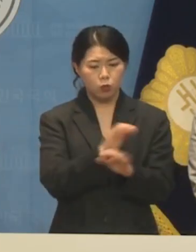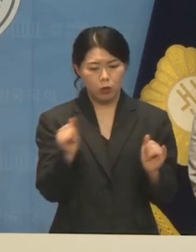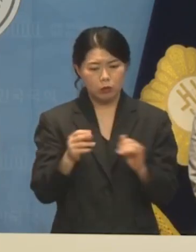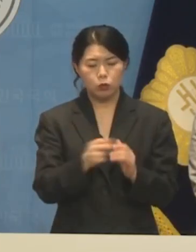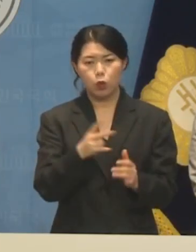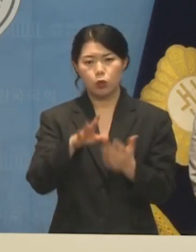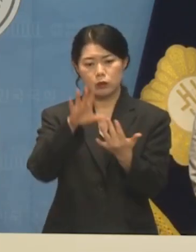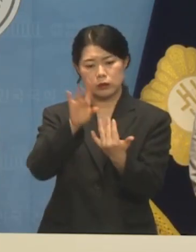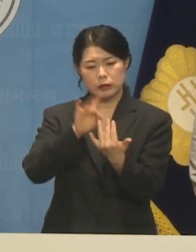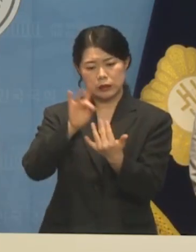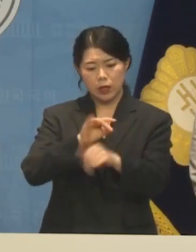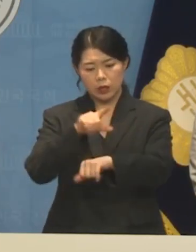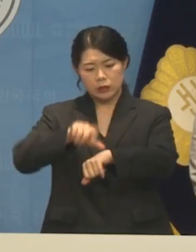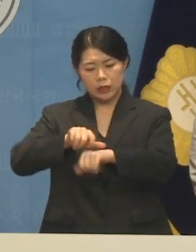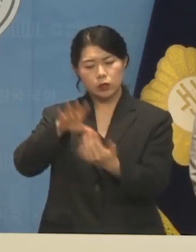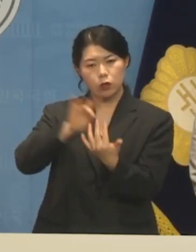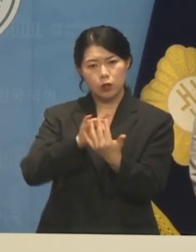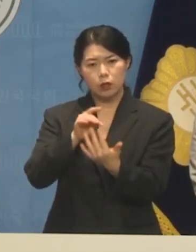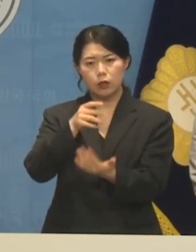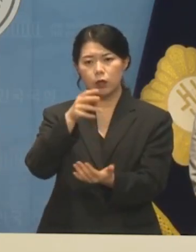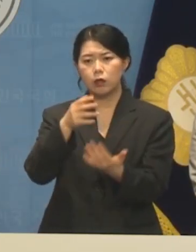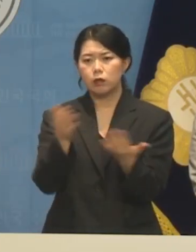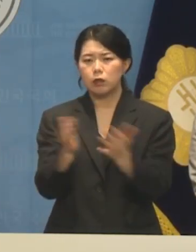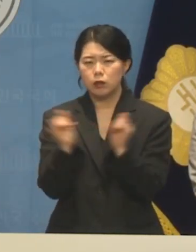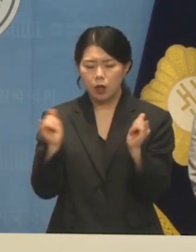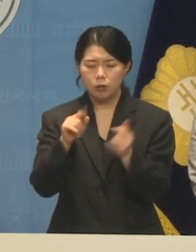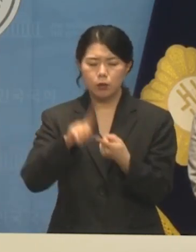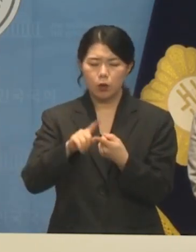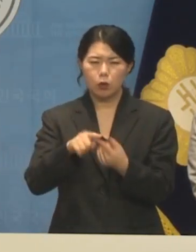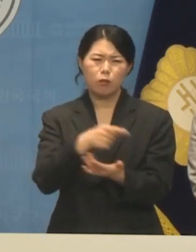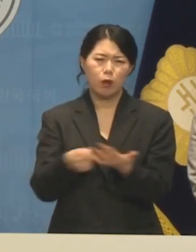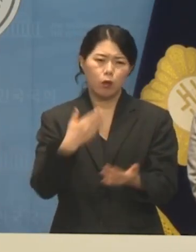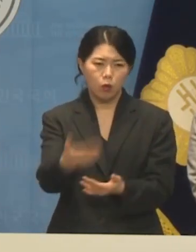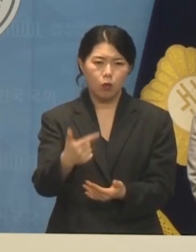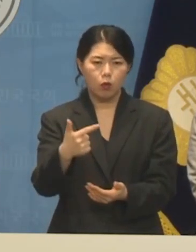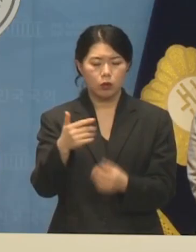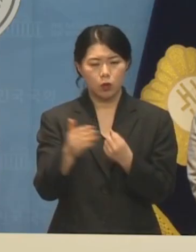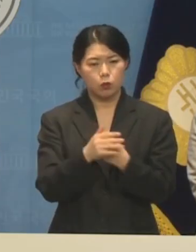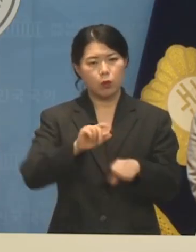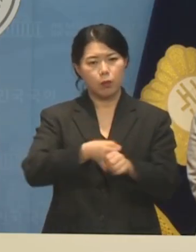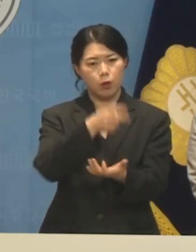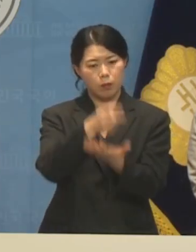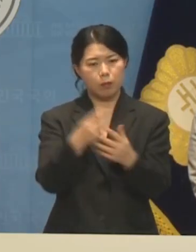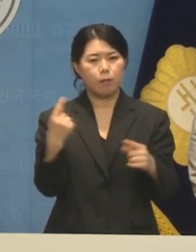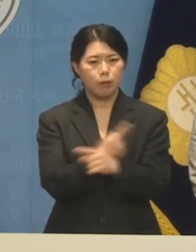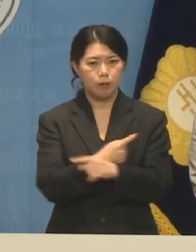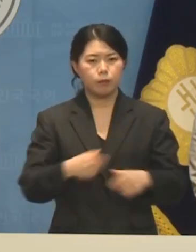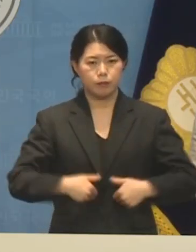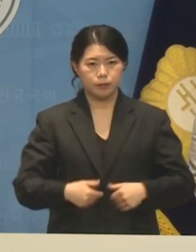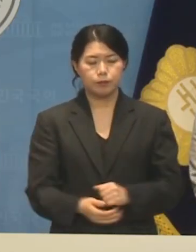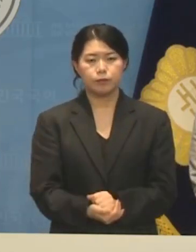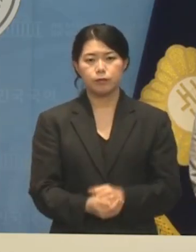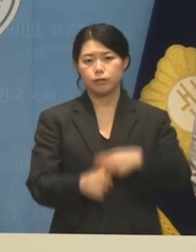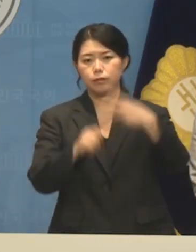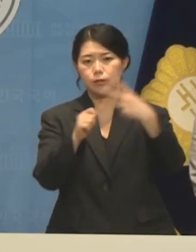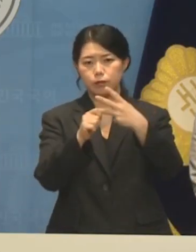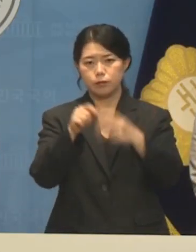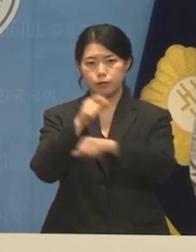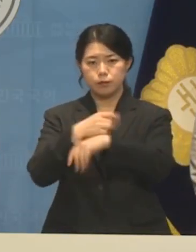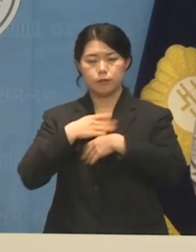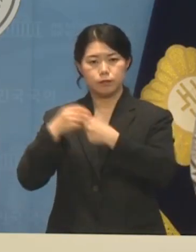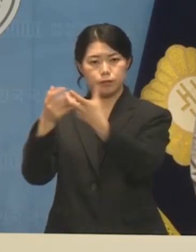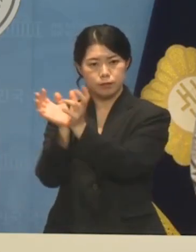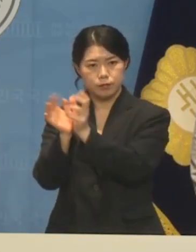공무원에게 악영향을 미친다. 따라서 페널티 제도를 즉시 폐지해야 한다. 셋째,